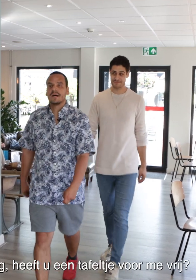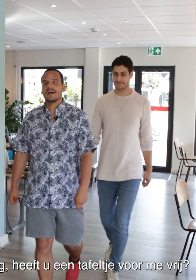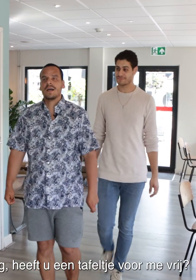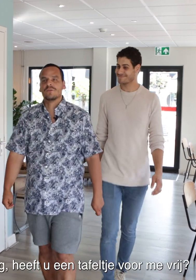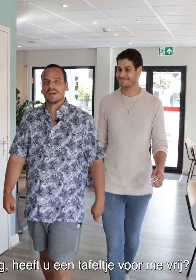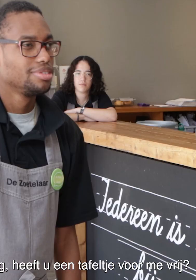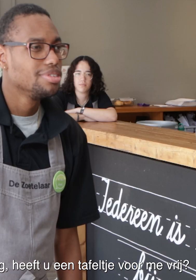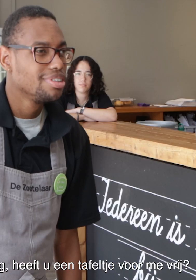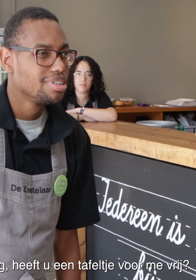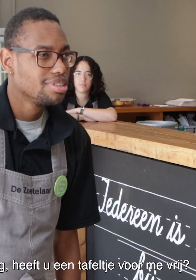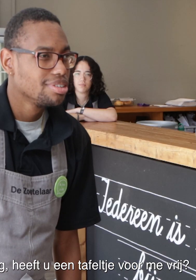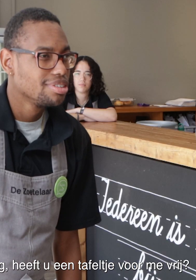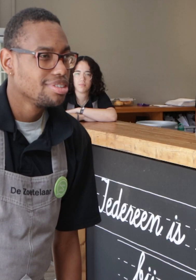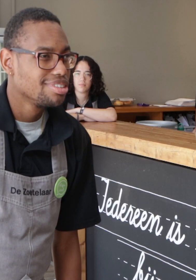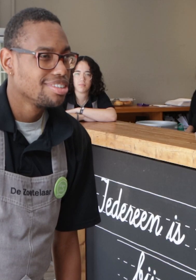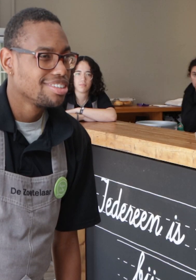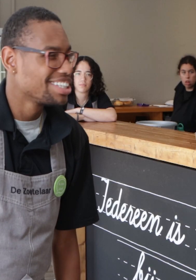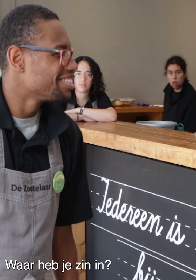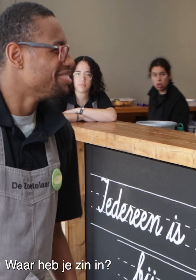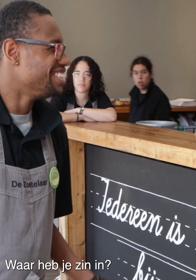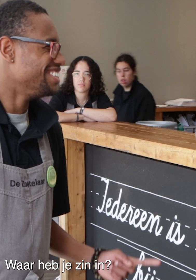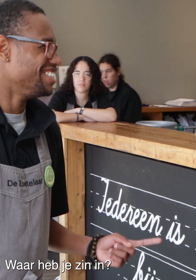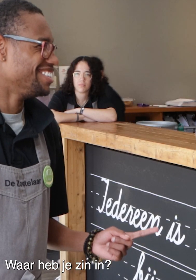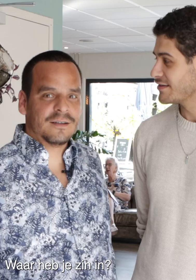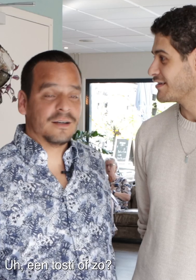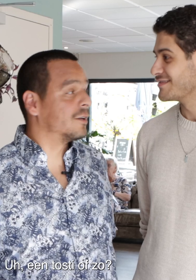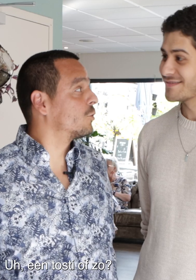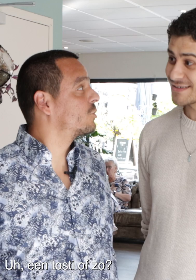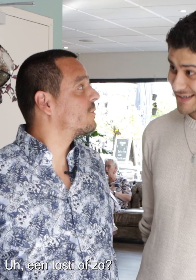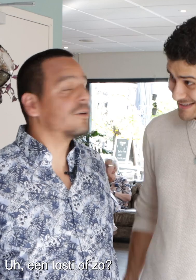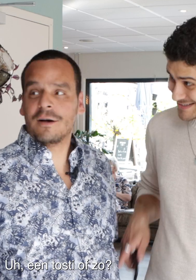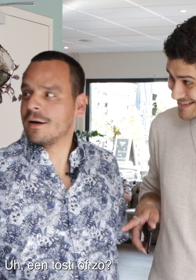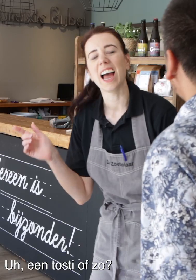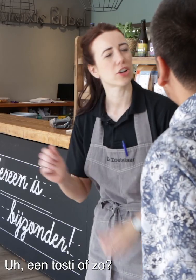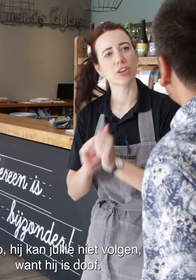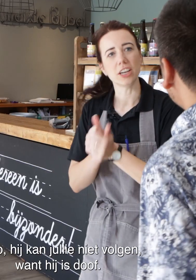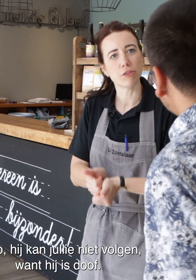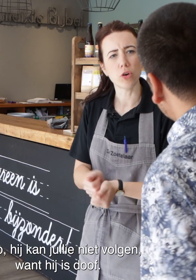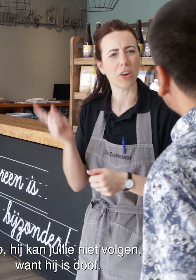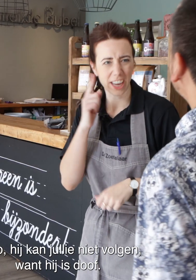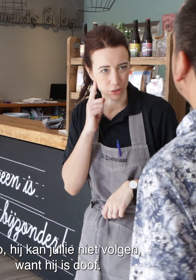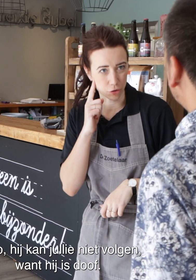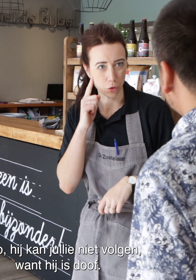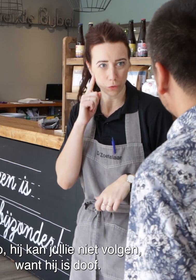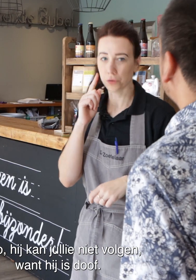Goedemiddag, heeft u een tafeltje voor me vrij. Waar heb je zin in? Tofstuur of zo? Hij kan jullie niet volgen, hij is doof.